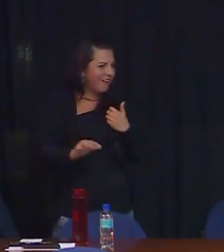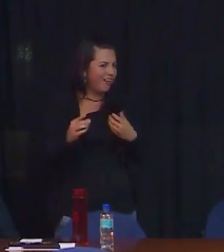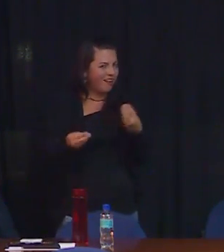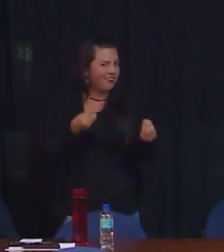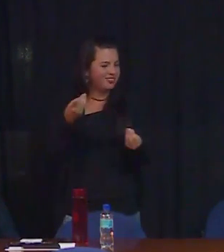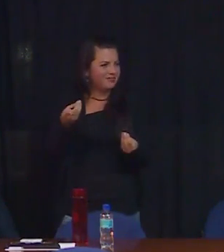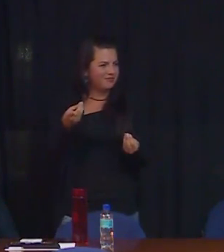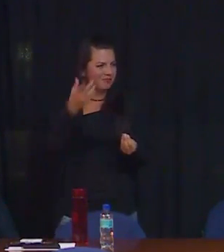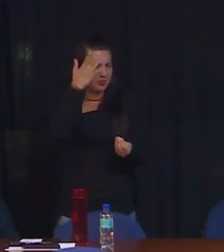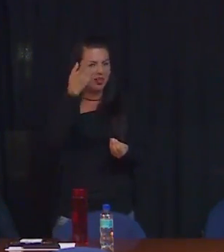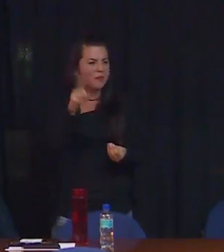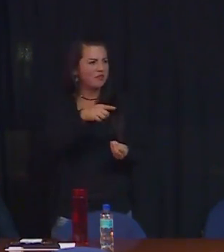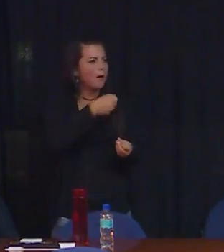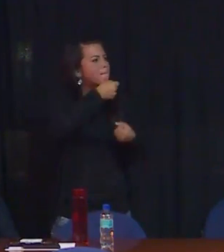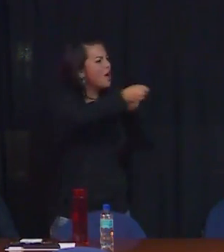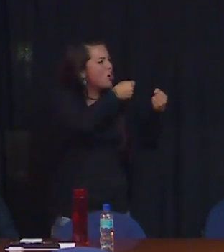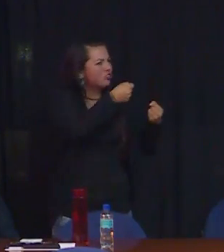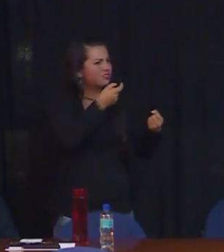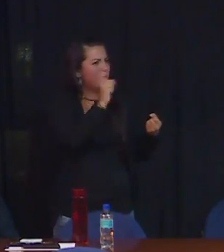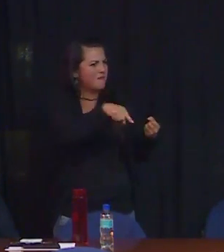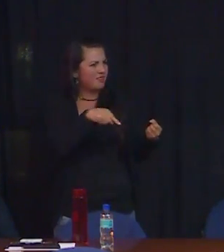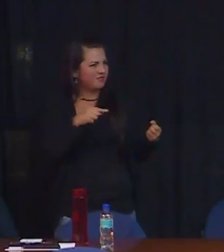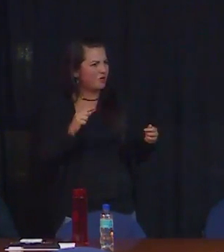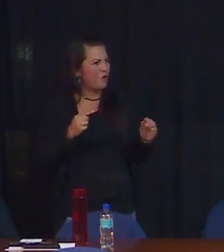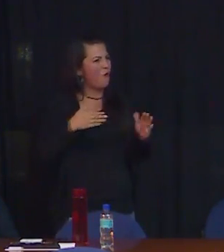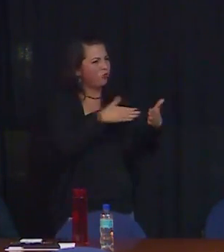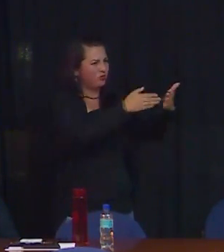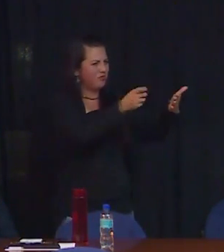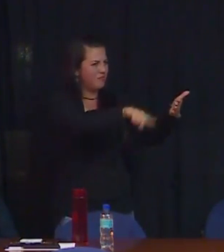también están atacando los periodistas.